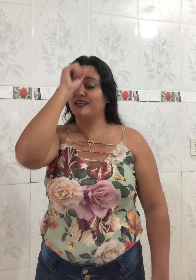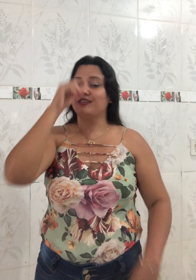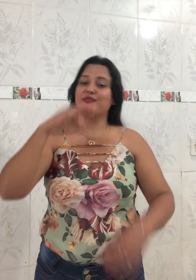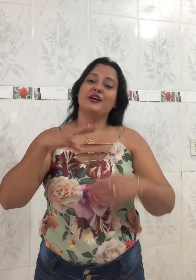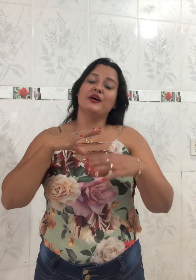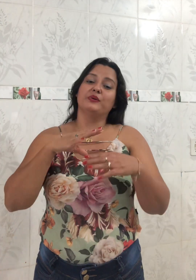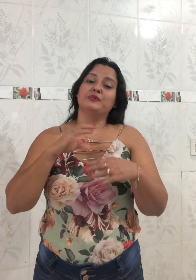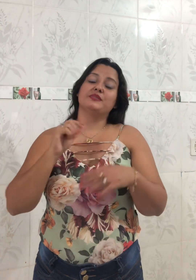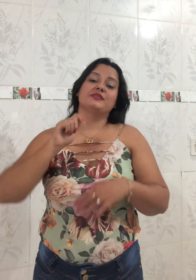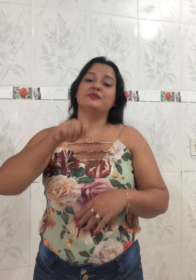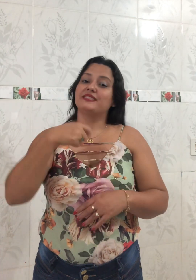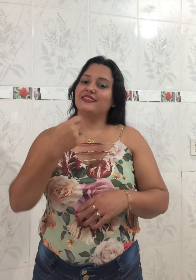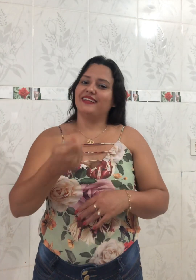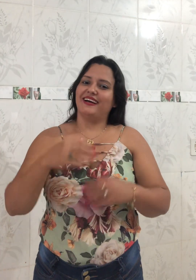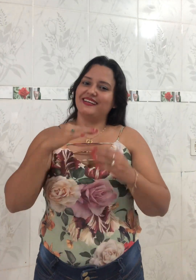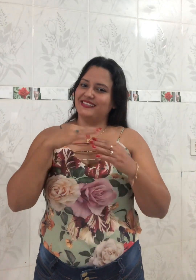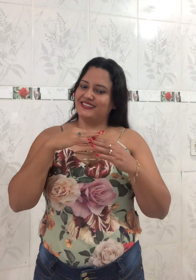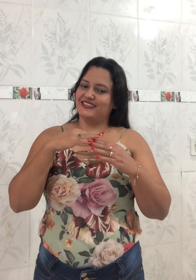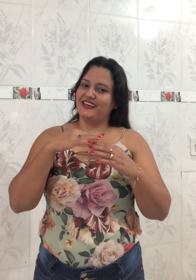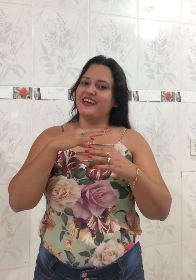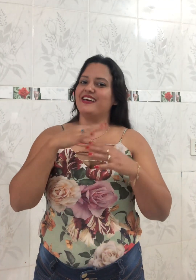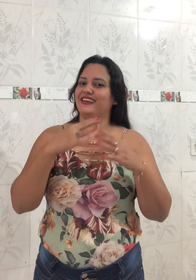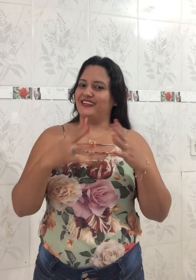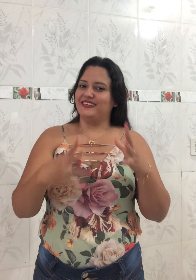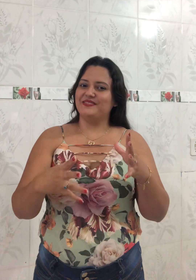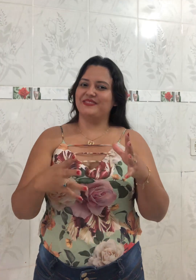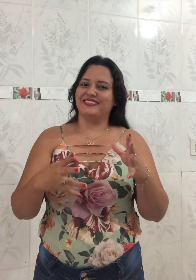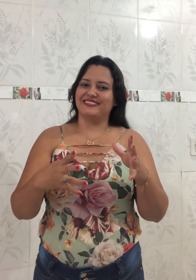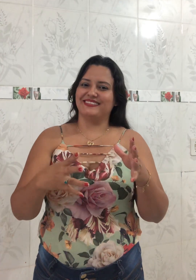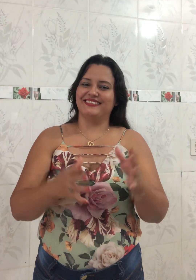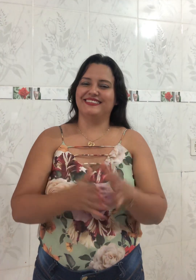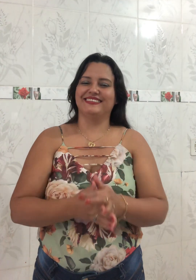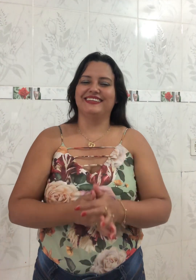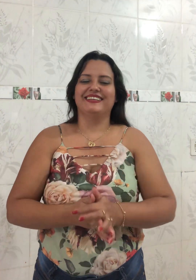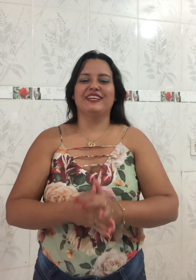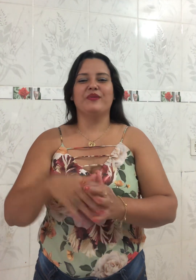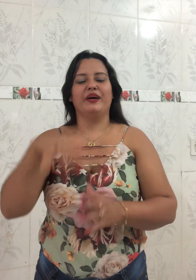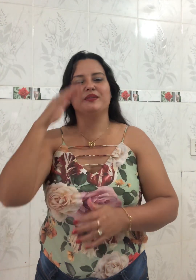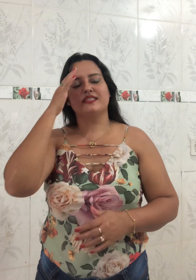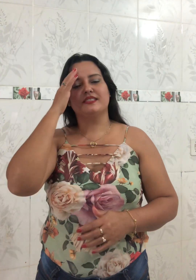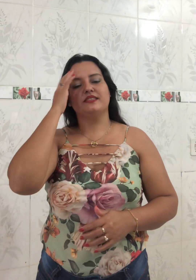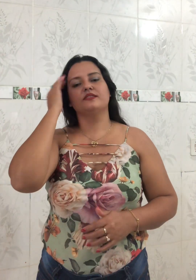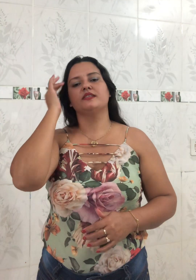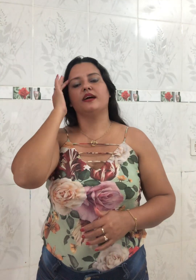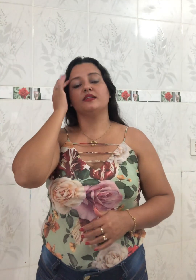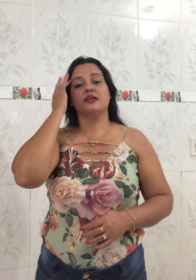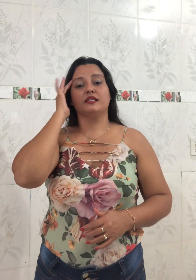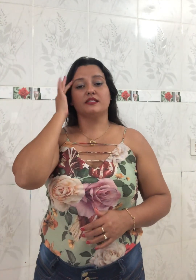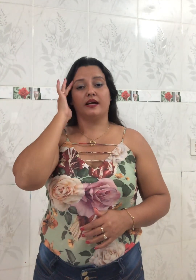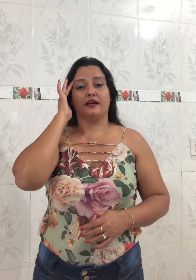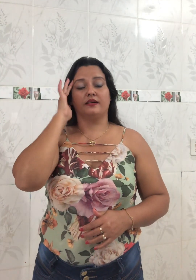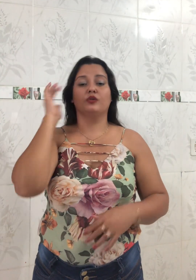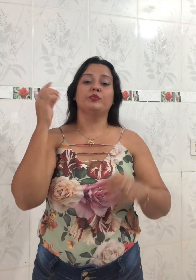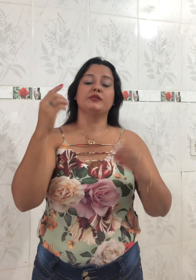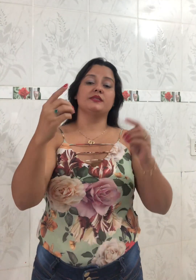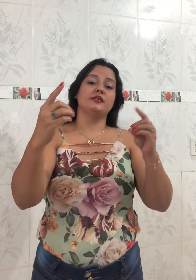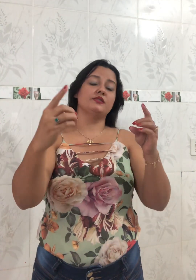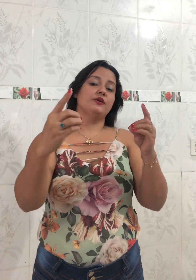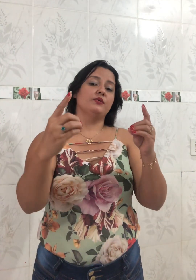aprender os sinais em Libras. Então, é no sentido de achar. Então, não precisa usar